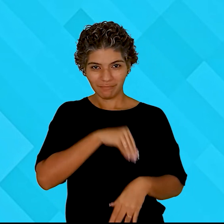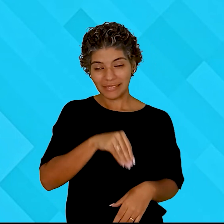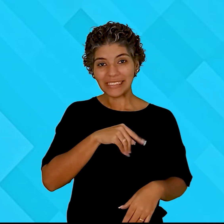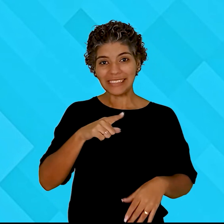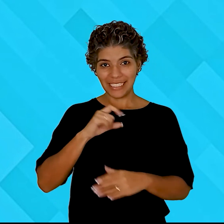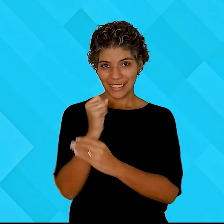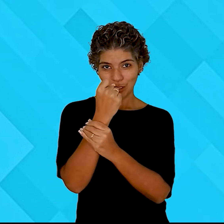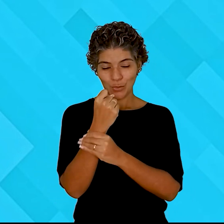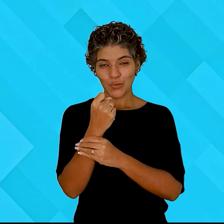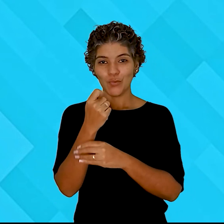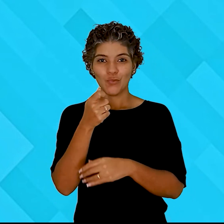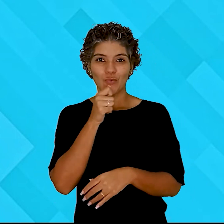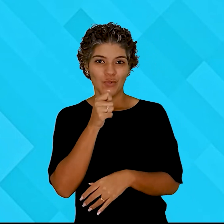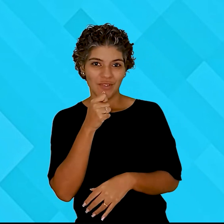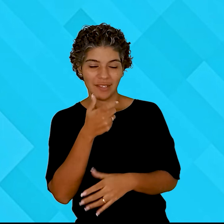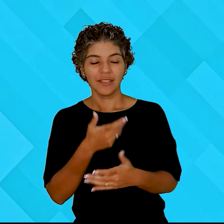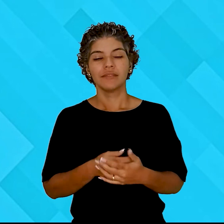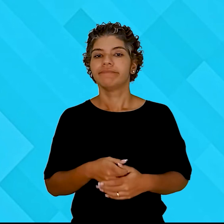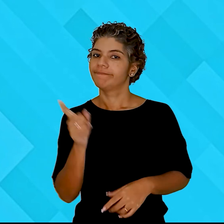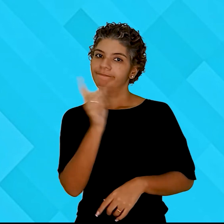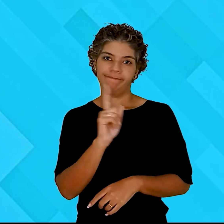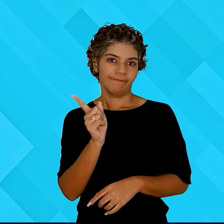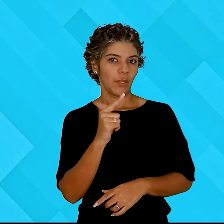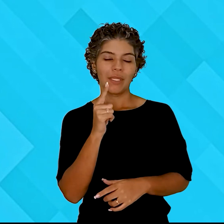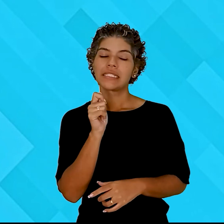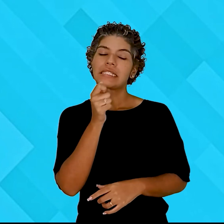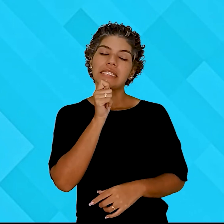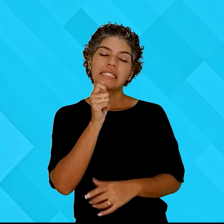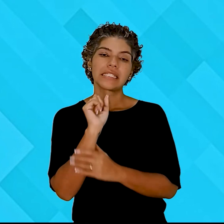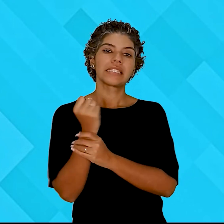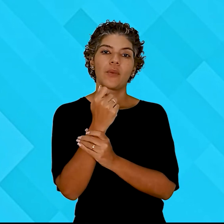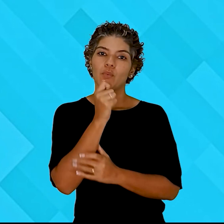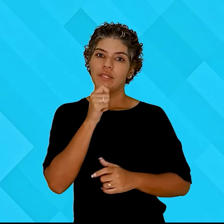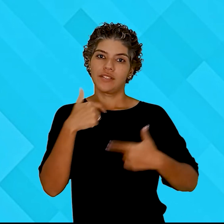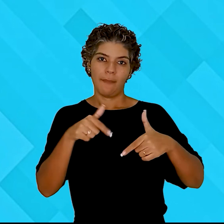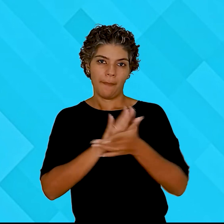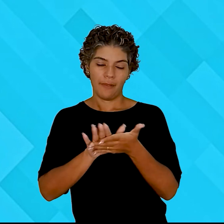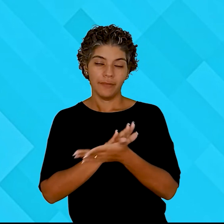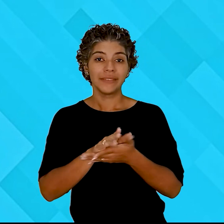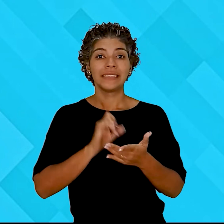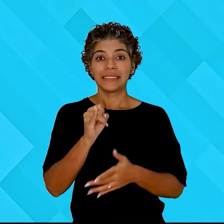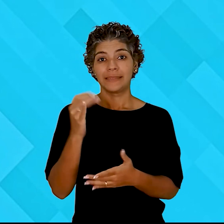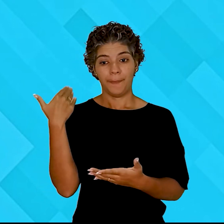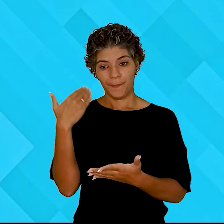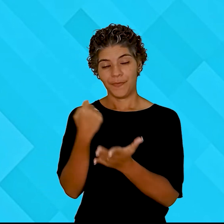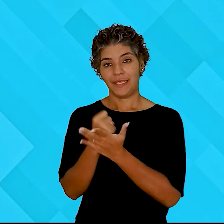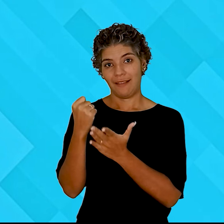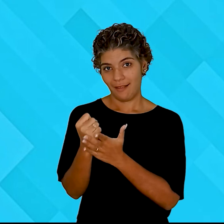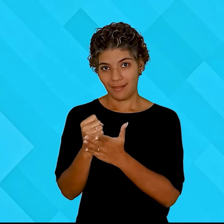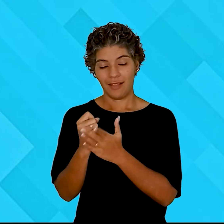importante salientar que, se ele estiver em uma situação ao mesmo tempo de carteira assinada, ele também não recebe o seguro-desemprego da carteira assinada,